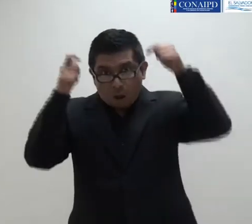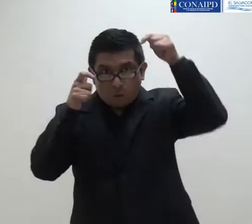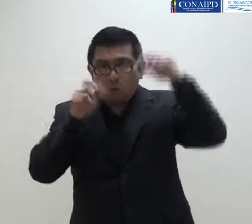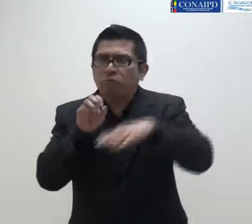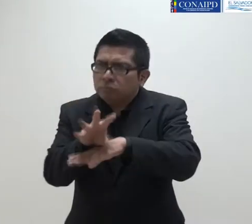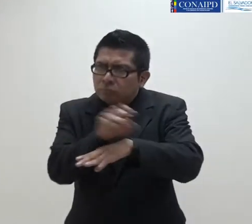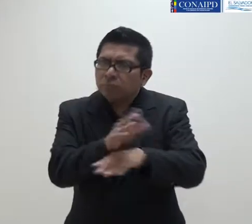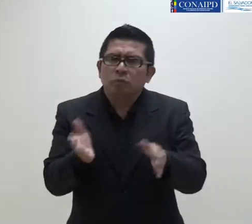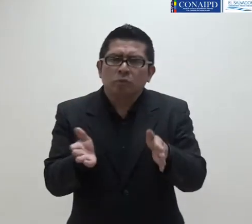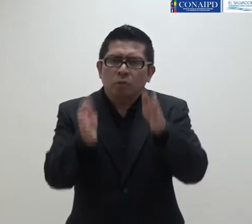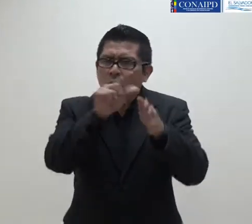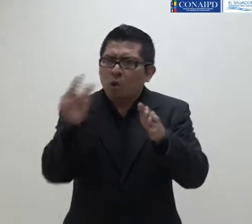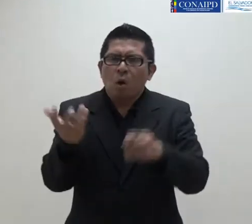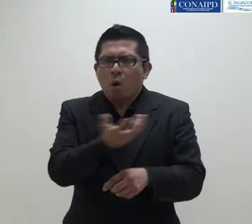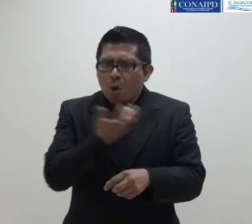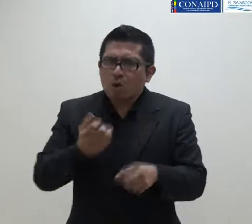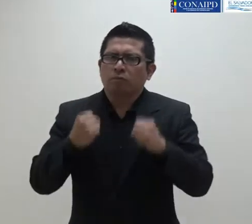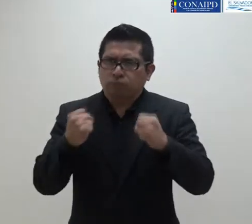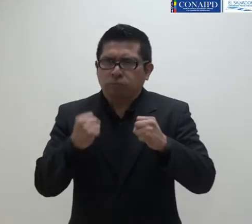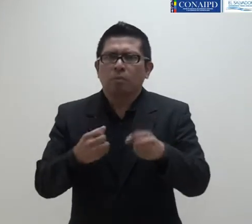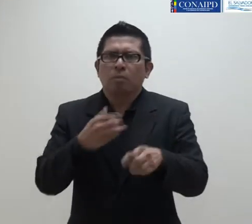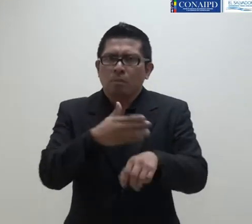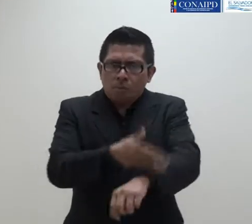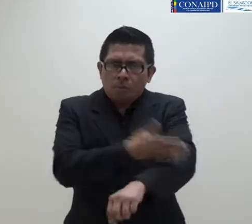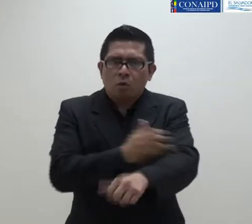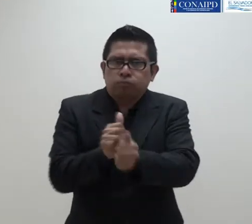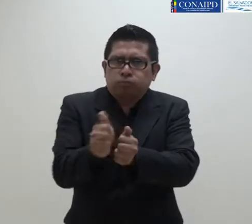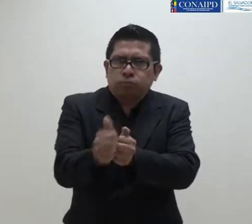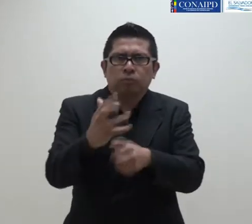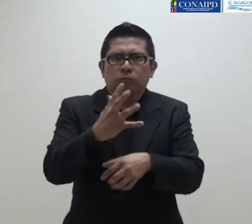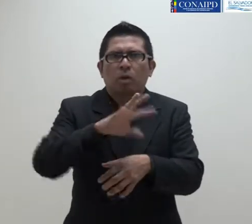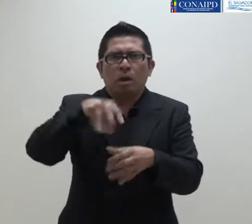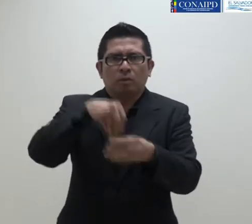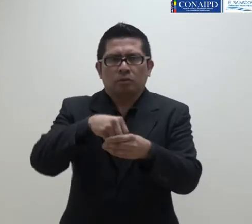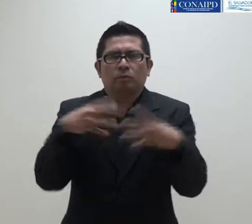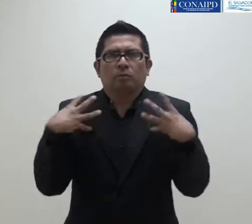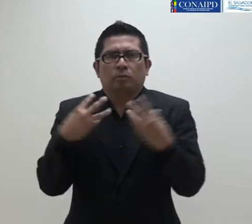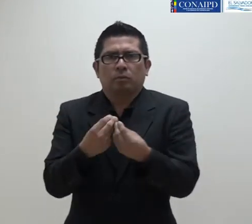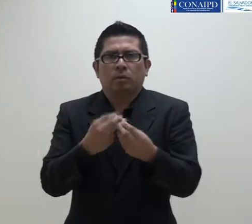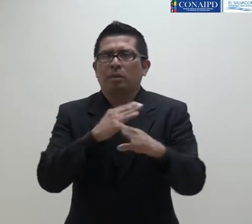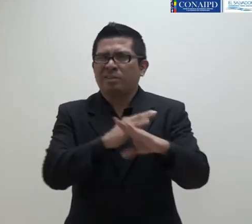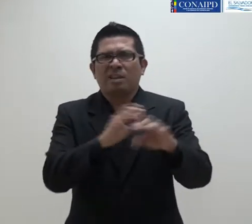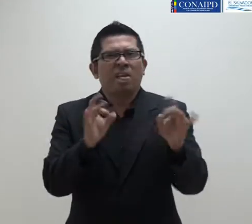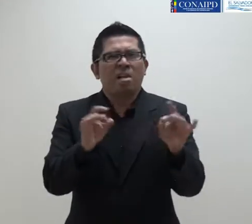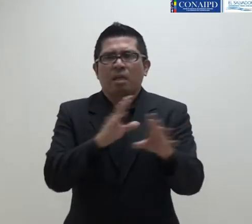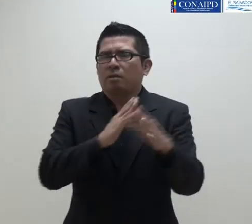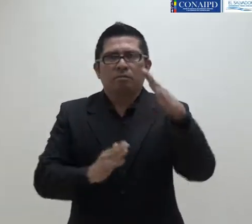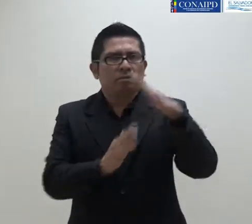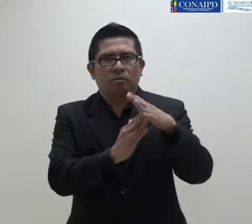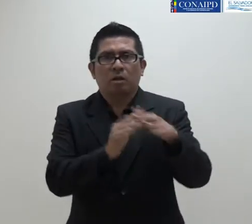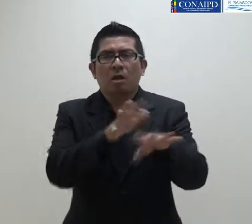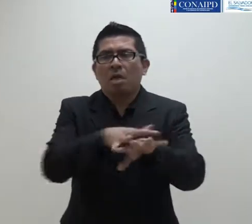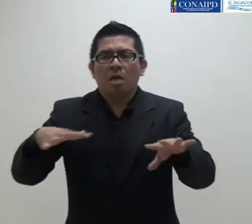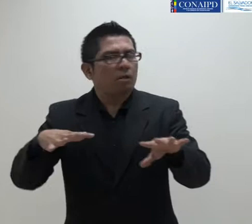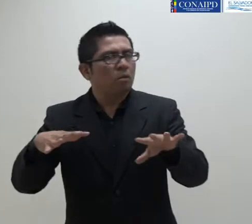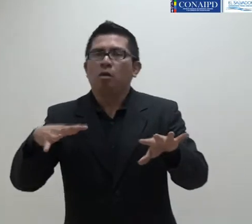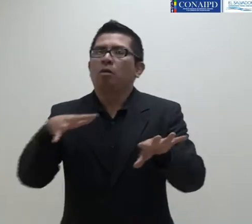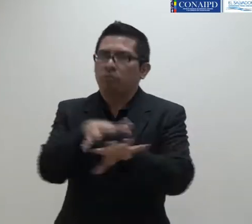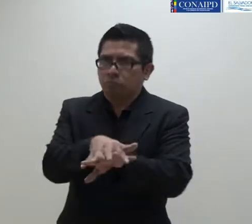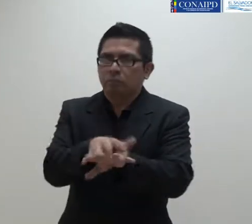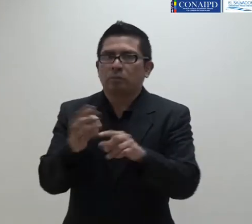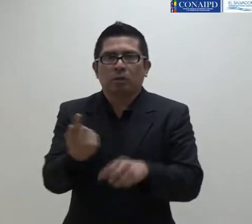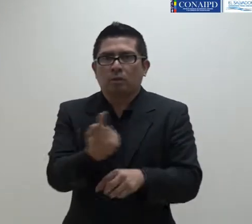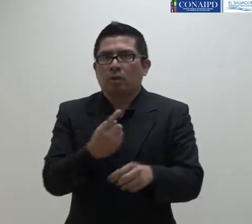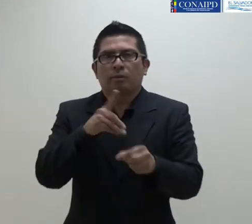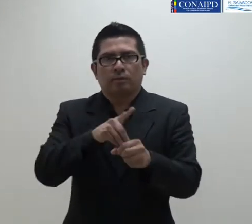fortalecer y enriquecer las acciones para avanzar cada vez más en la inclusión social y erradicar la discriminación y exclusión de las personas con